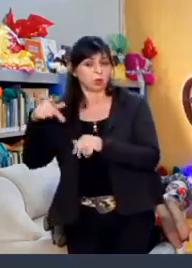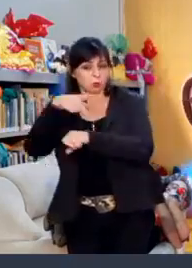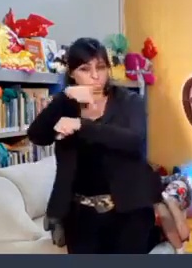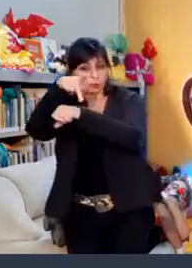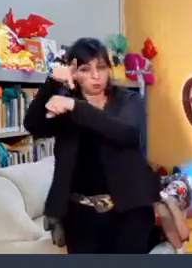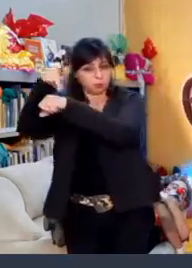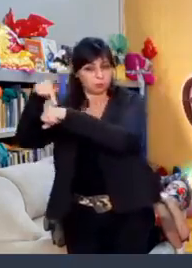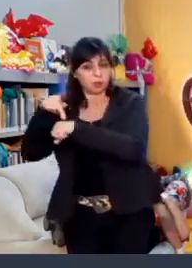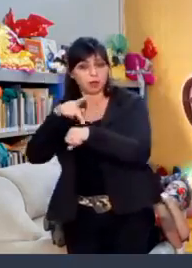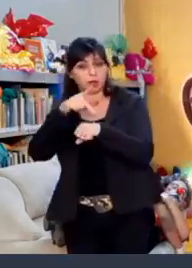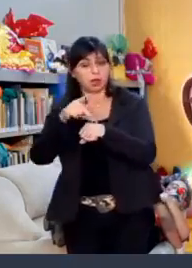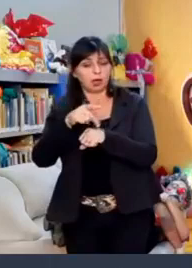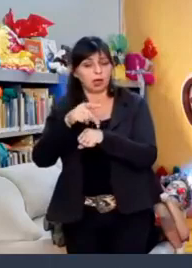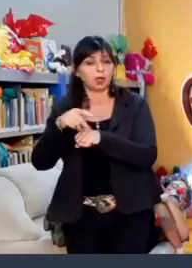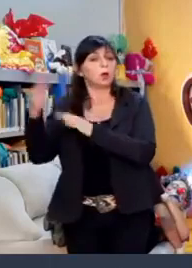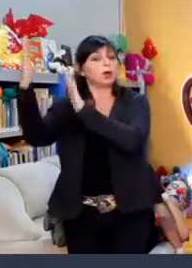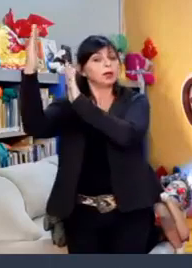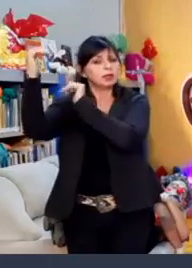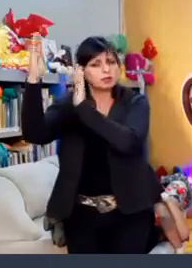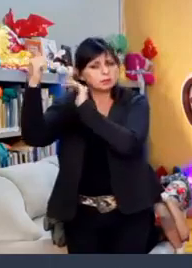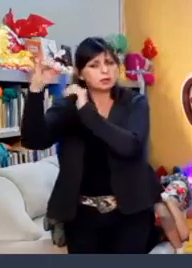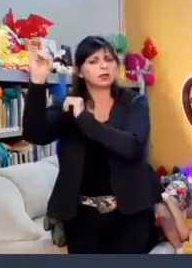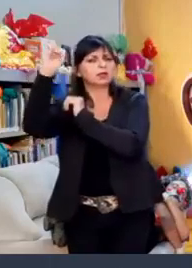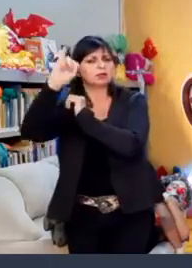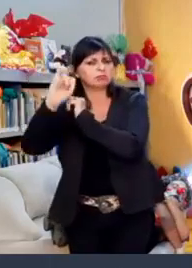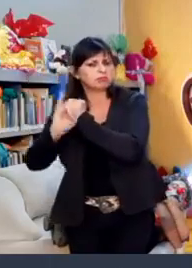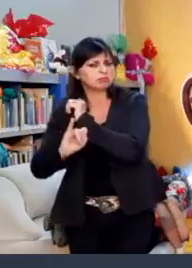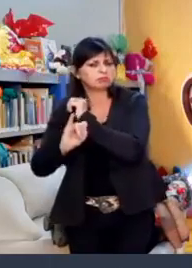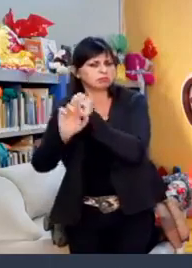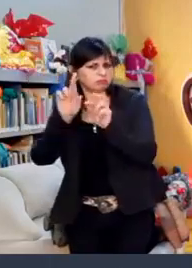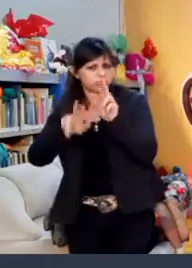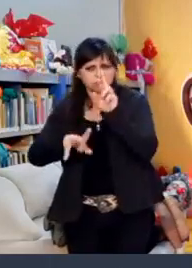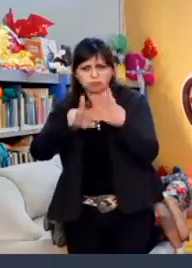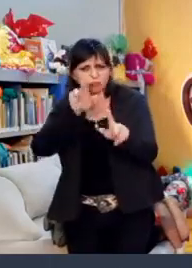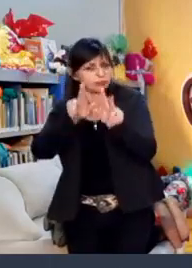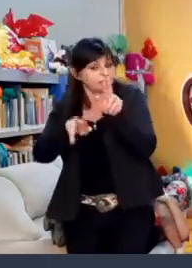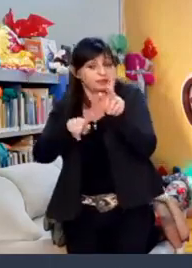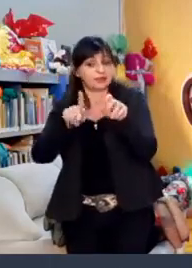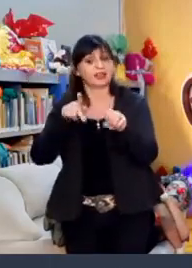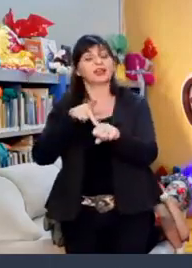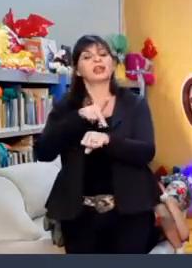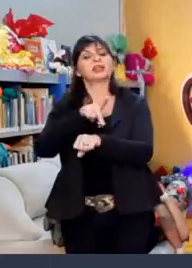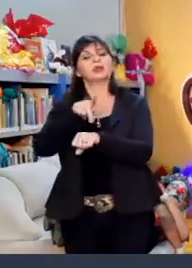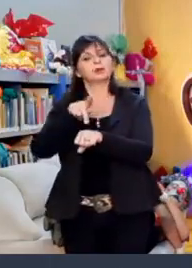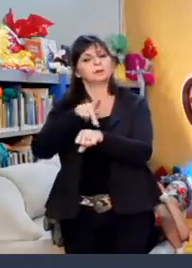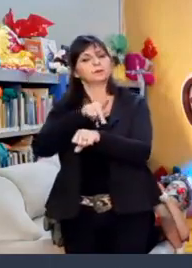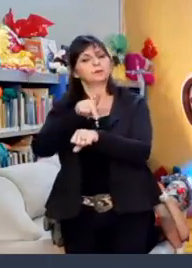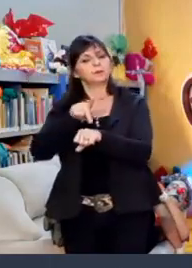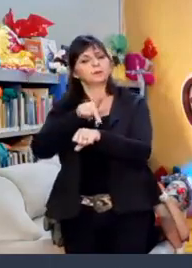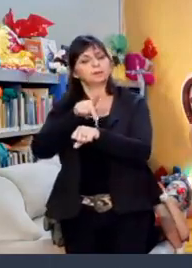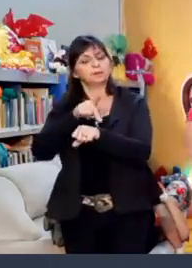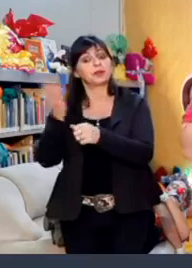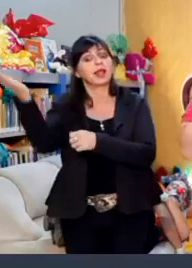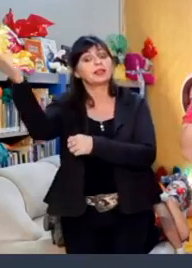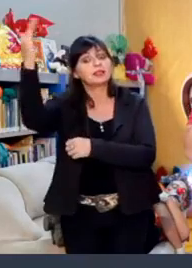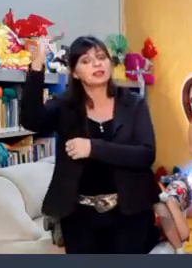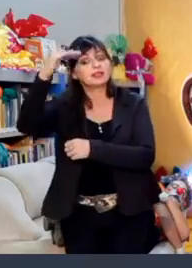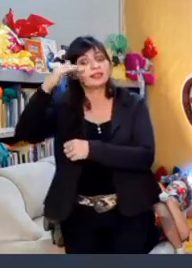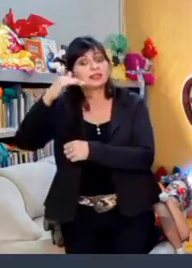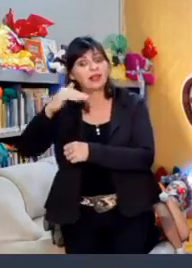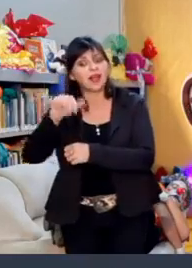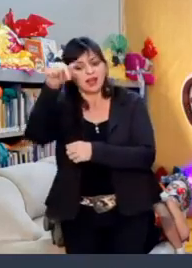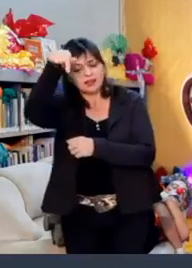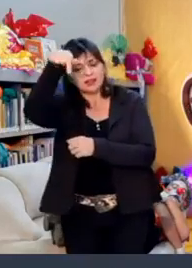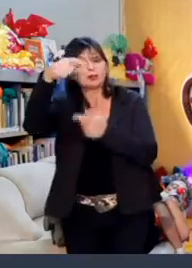Lituânia, Espanha, Itália, e assim por diante, você traz para